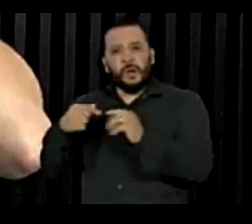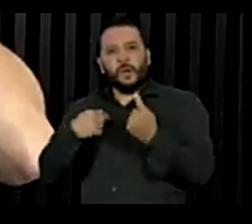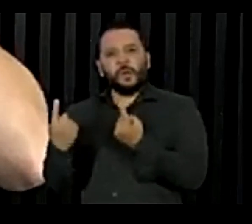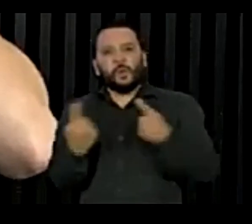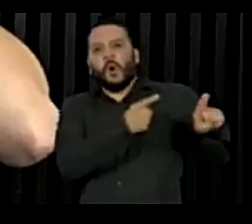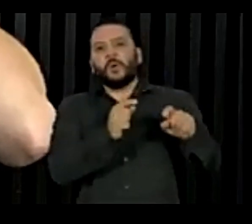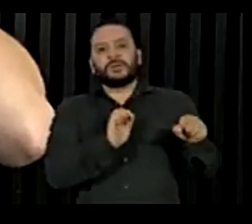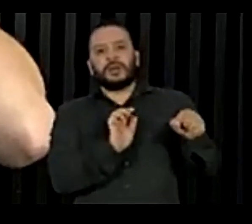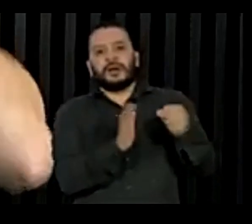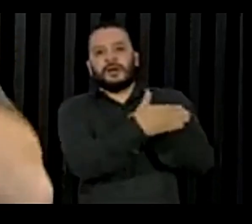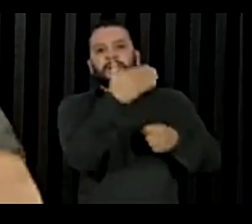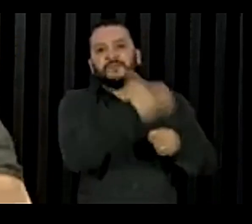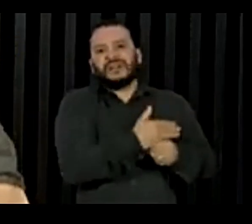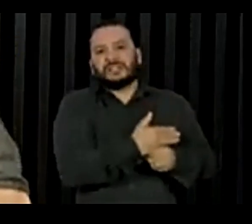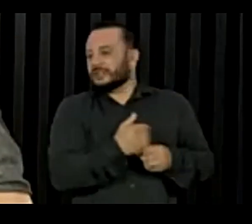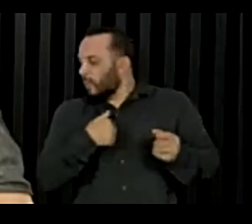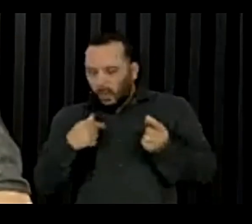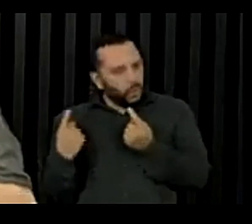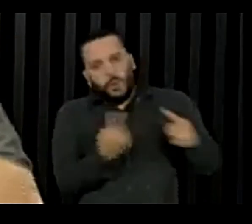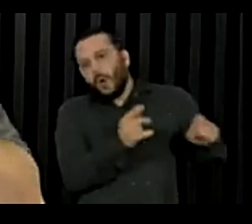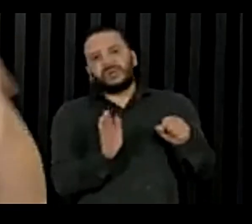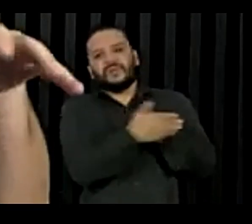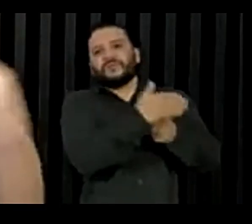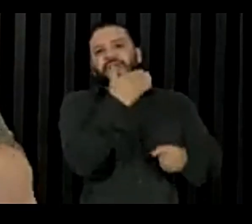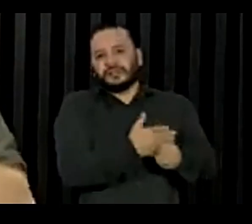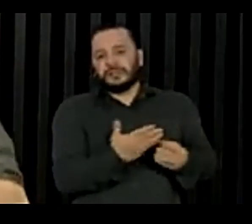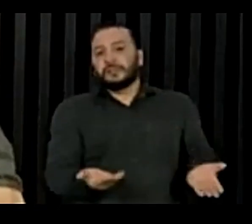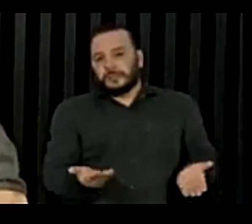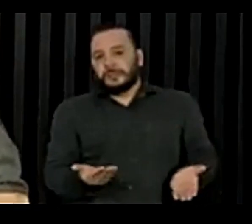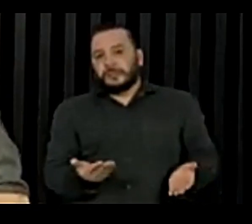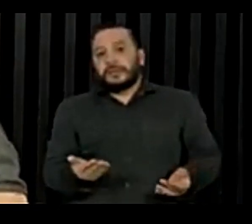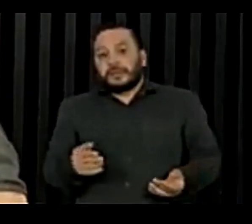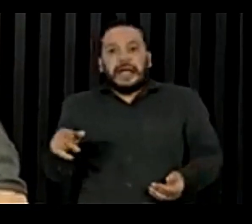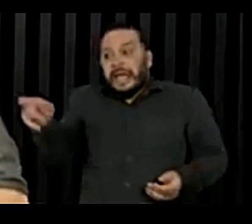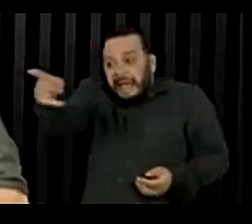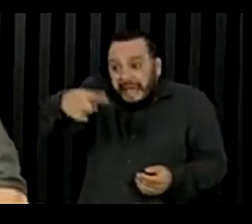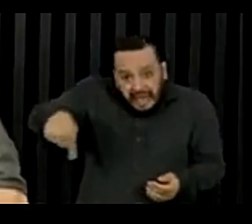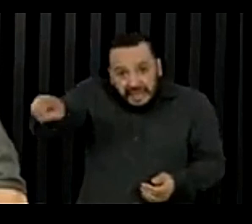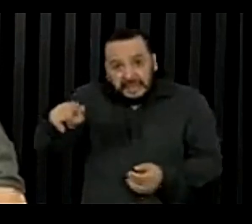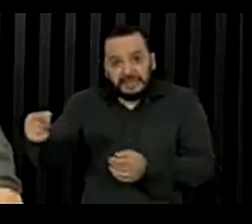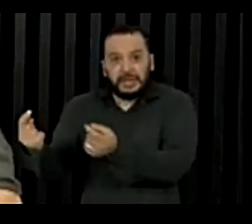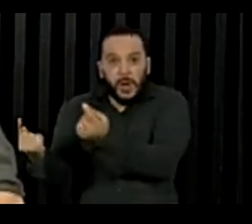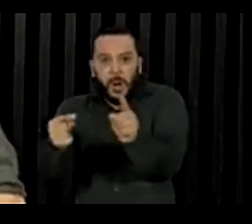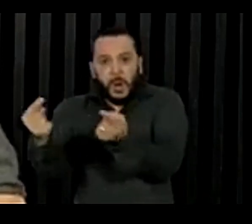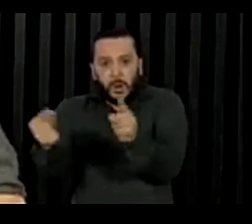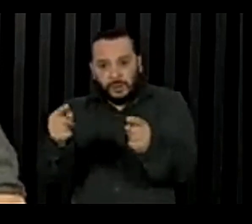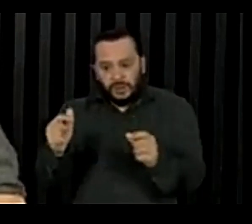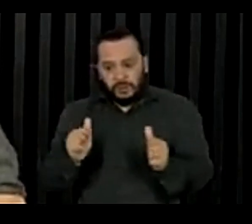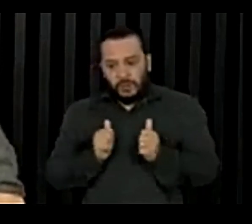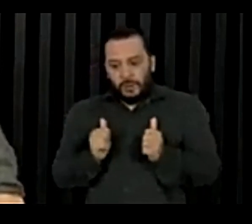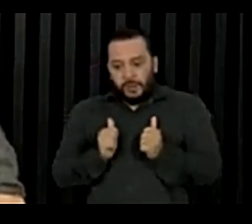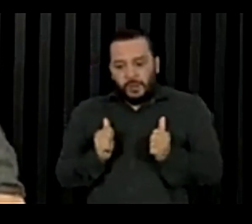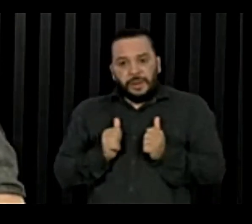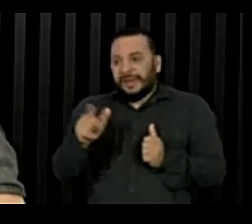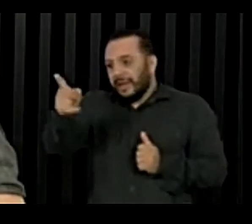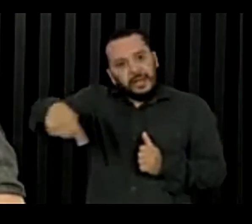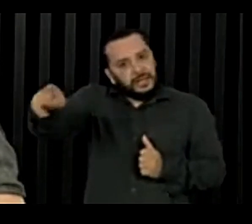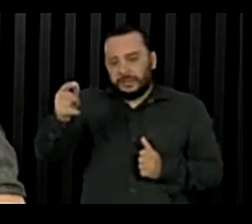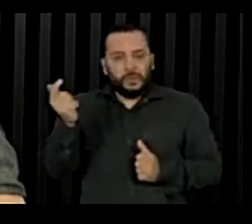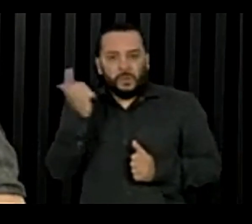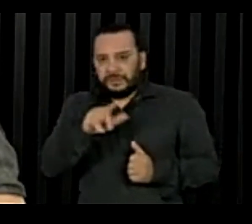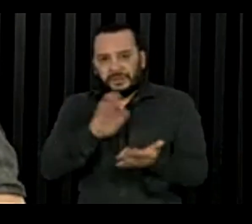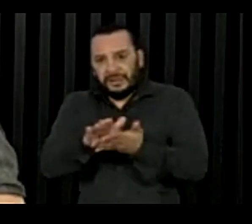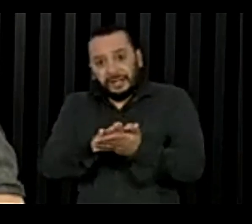a oposição vá, de forma segmentada, conseguir derrubar o que está acontecendo nesse momento. É necessária essa